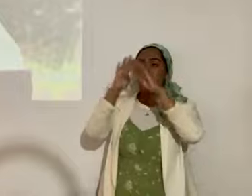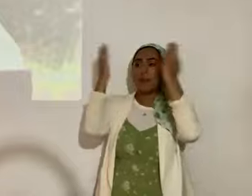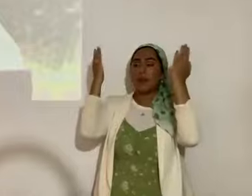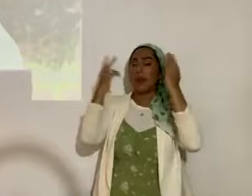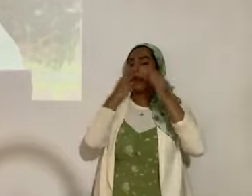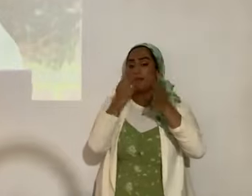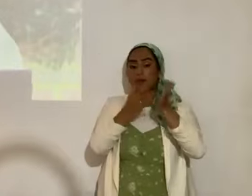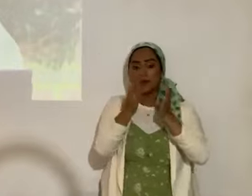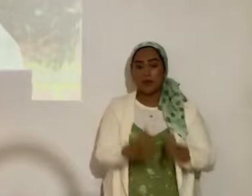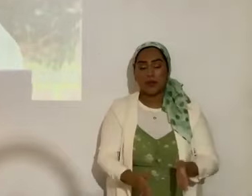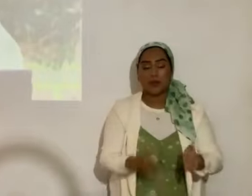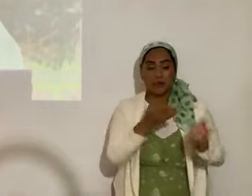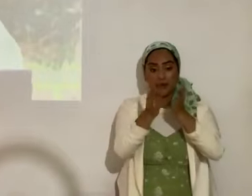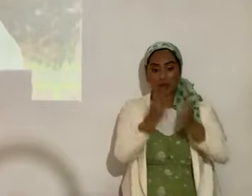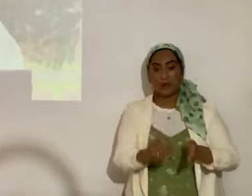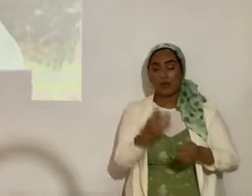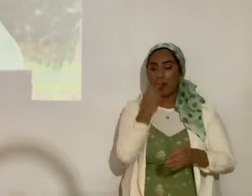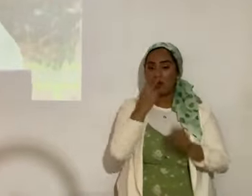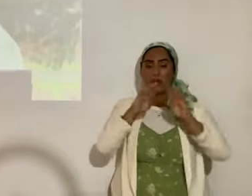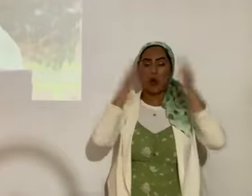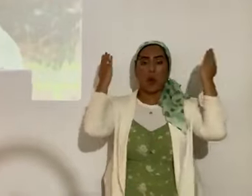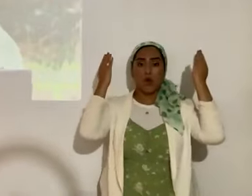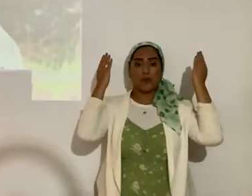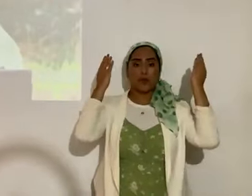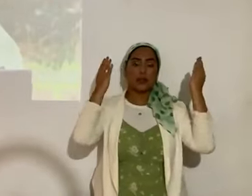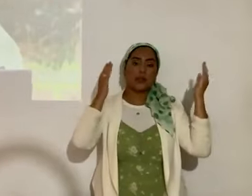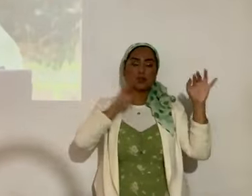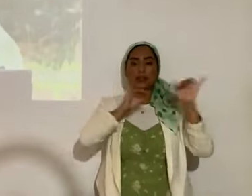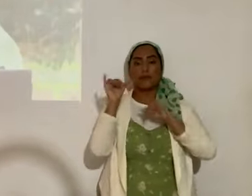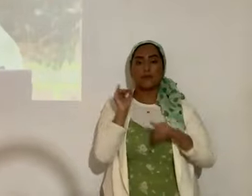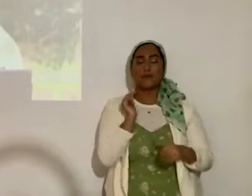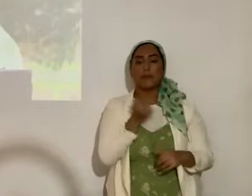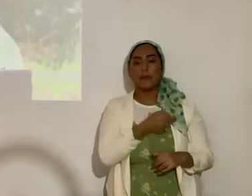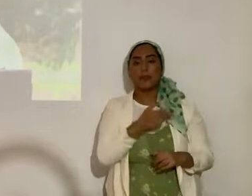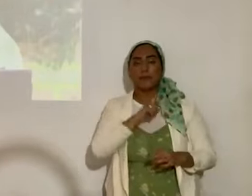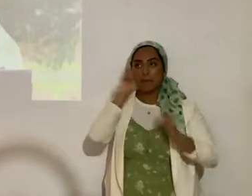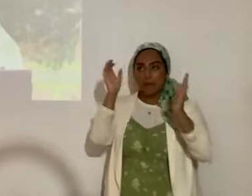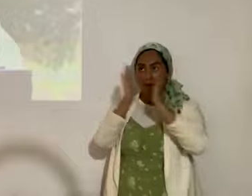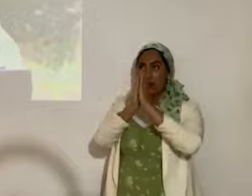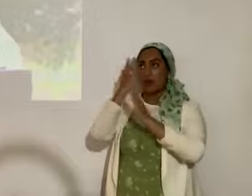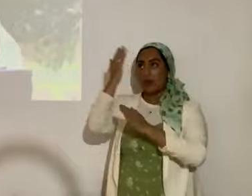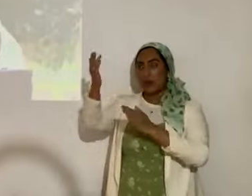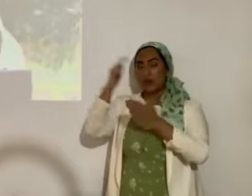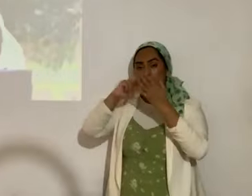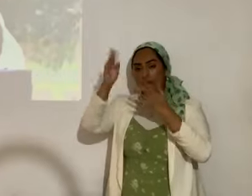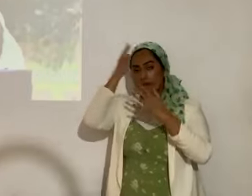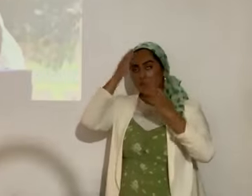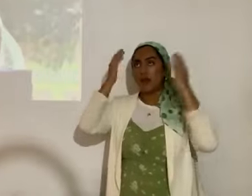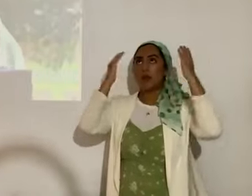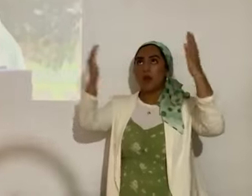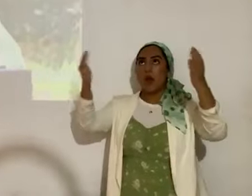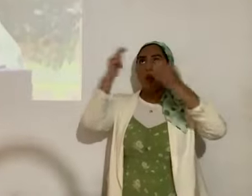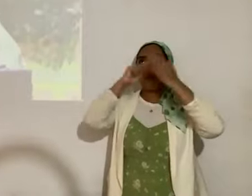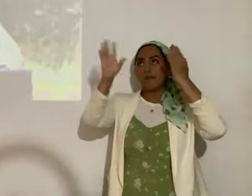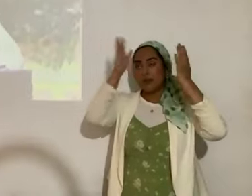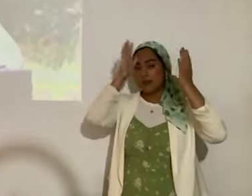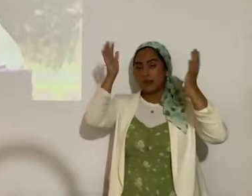siervo y los ojos del siervo fueron abiertos y así nosotros pidamos al eterno padre Yahweh